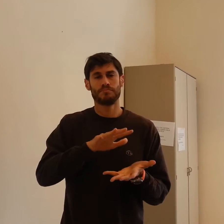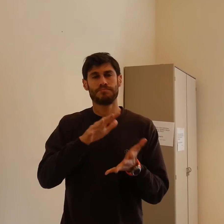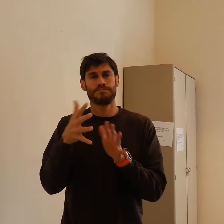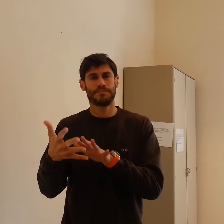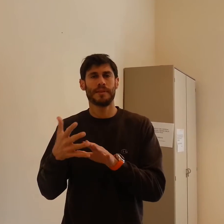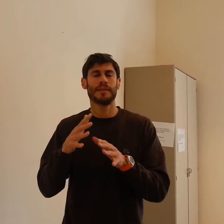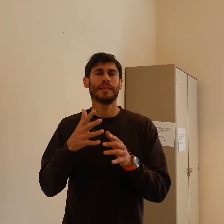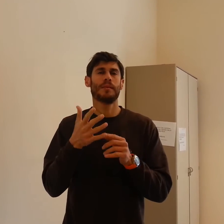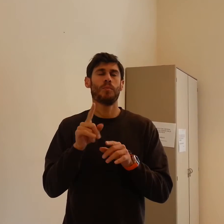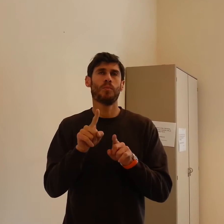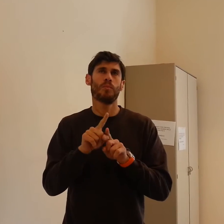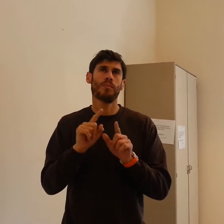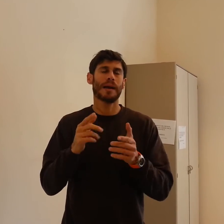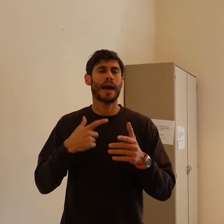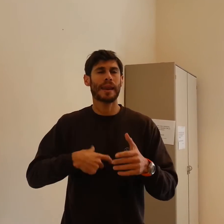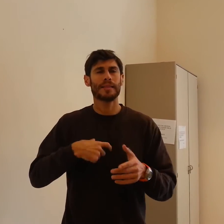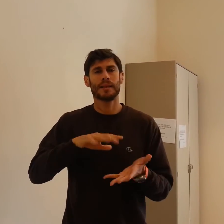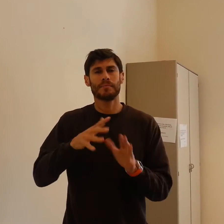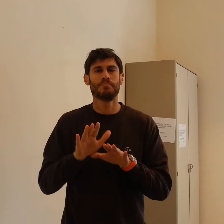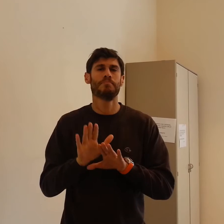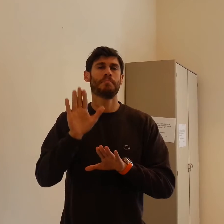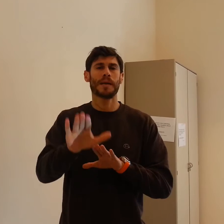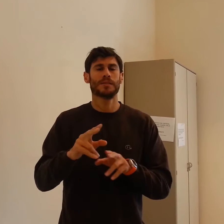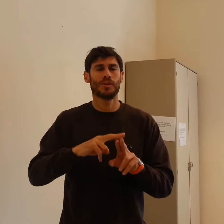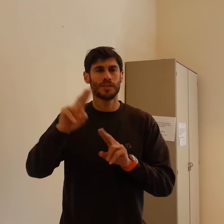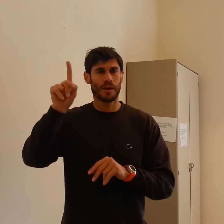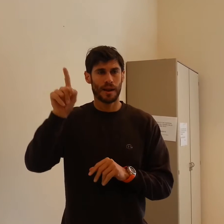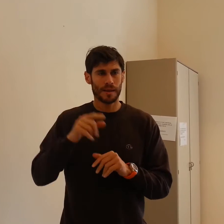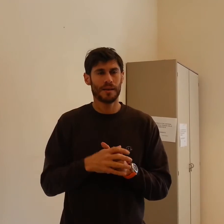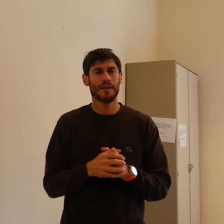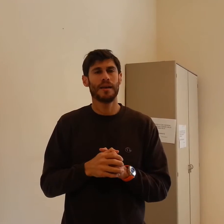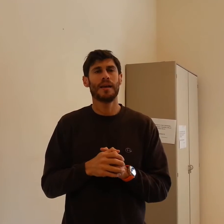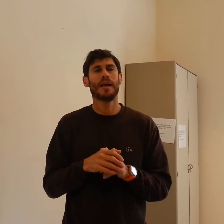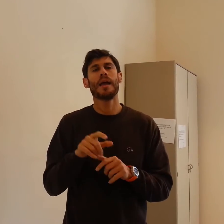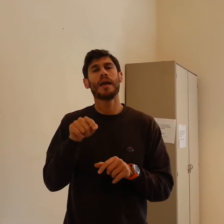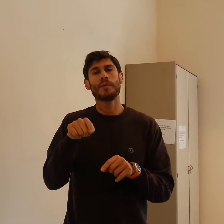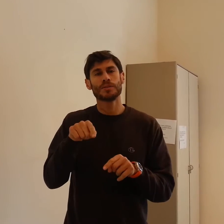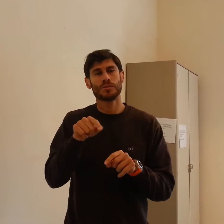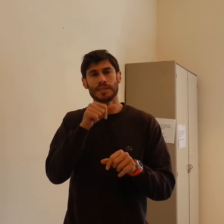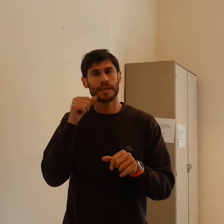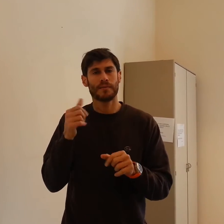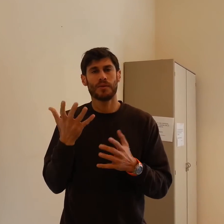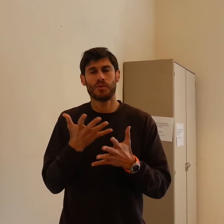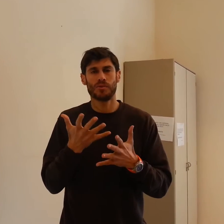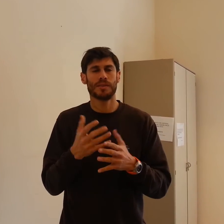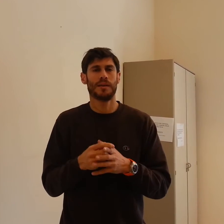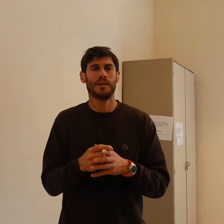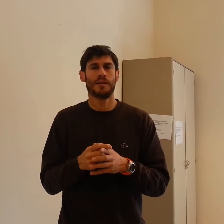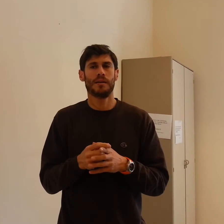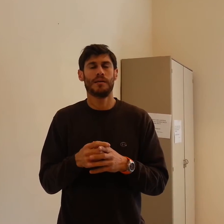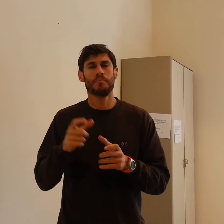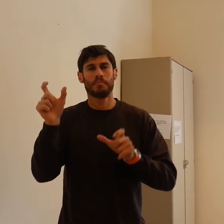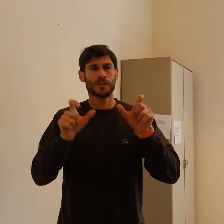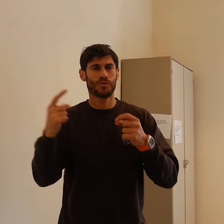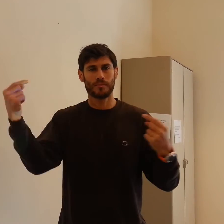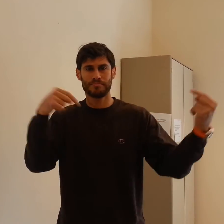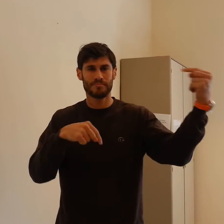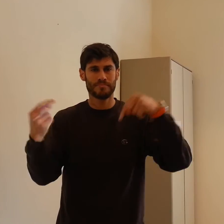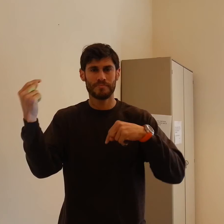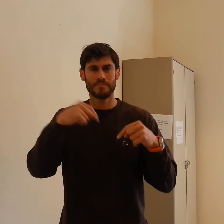Questi video poi noi ci auguriamo, diciamo, siano un primo passo per, diciamo, assumere una dimensione anche a livello